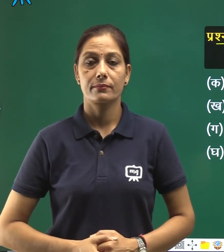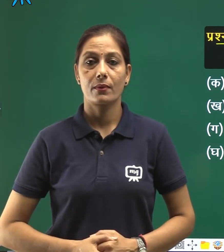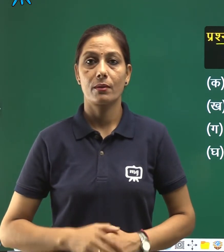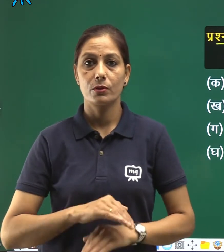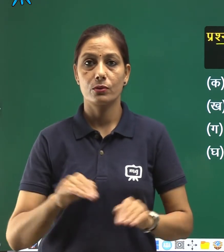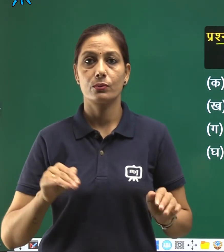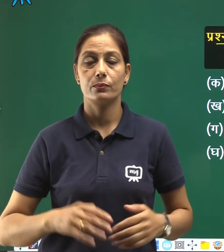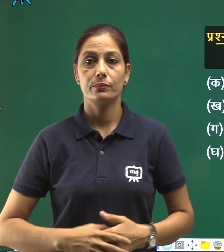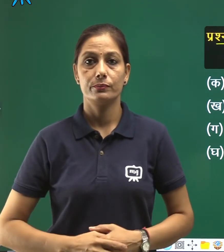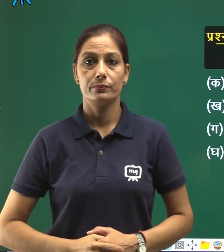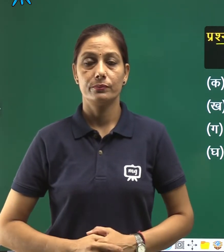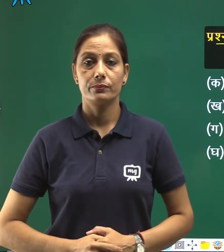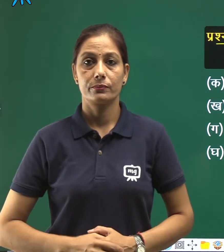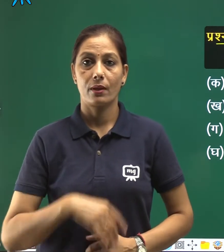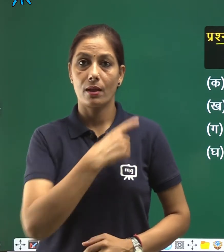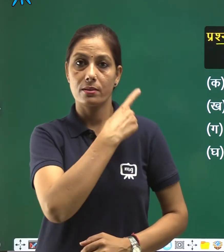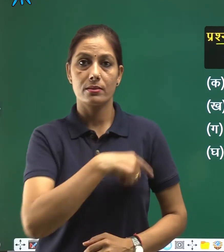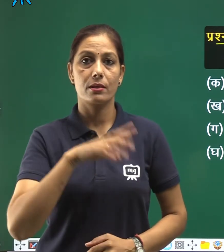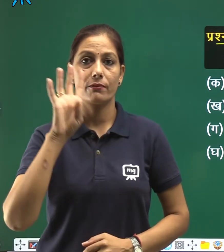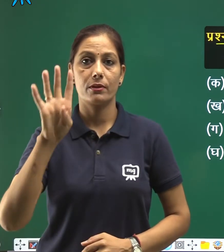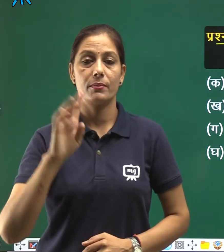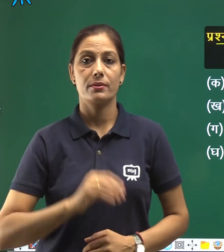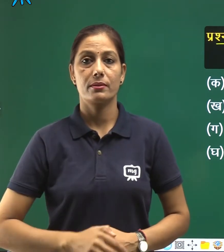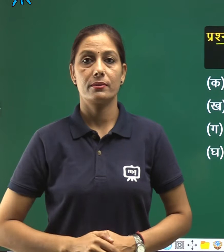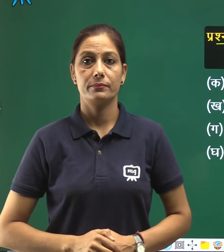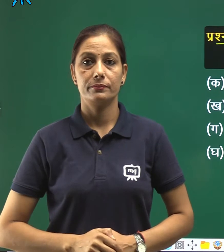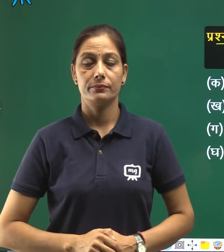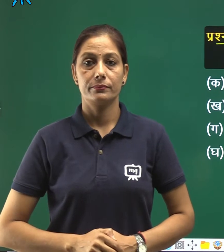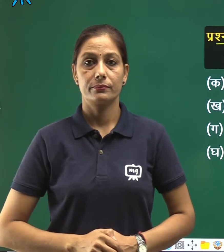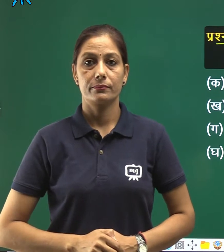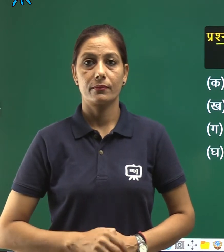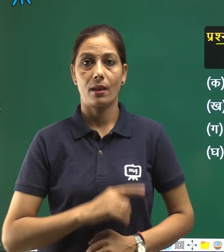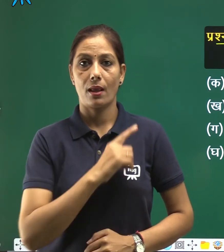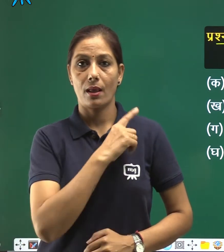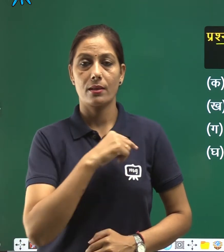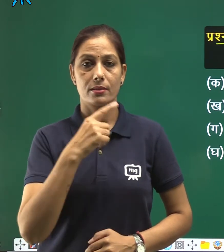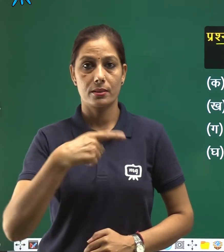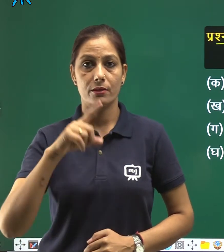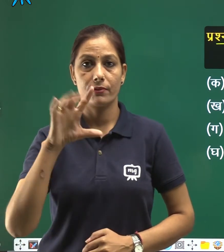बच्चों, इन 4 विकल्प में से एक सही विकल्प